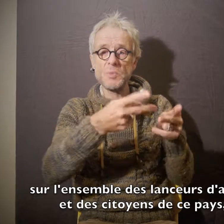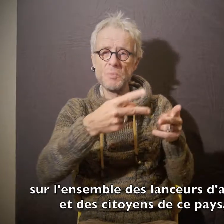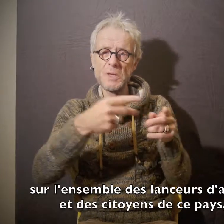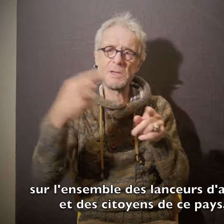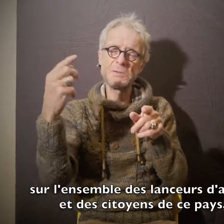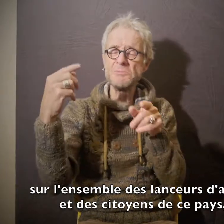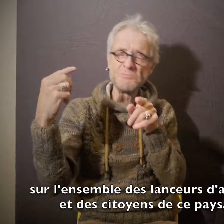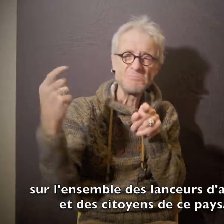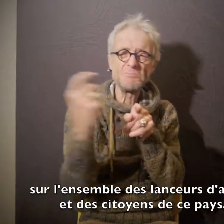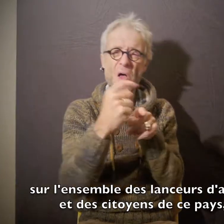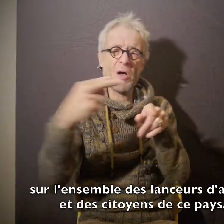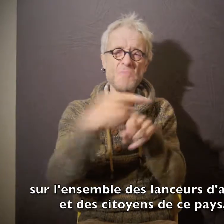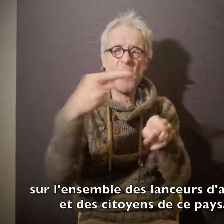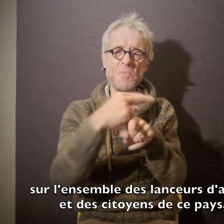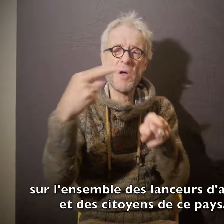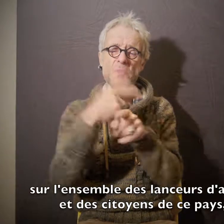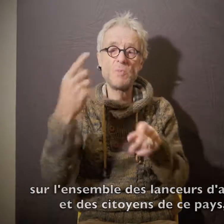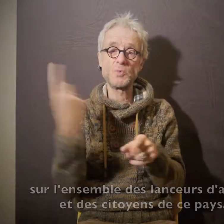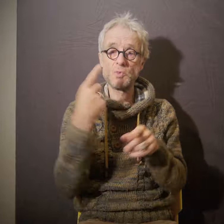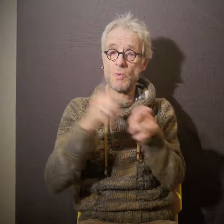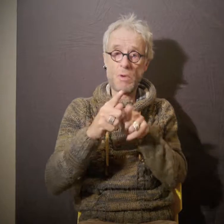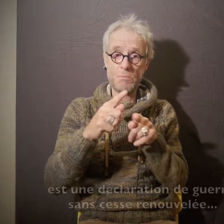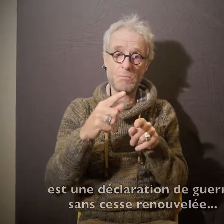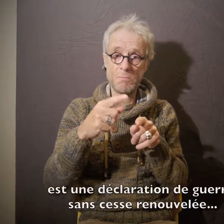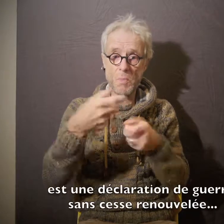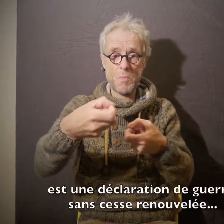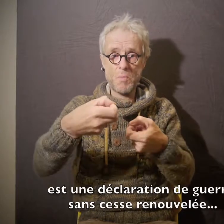pays est une déclaration de guerre sans cesse renouvelée.